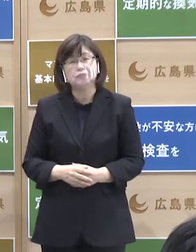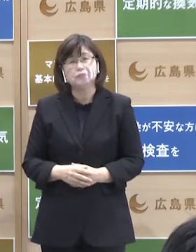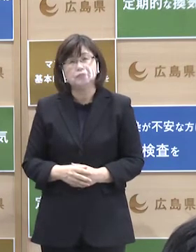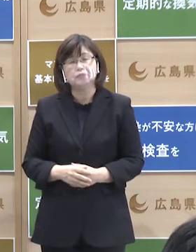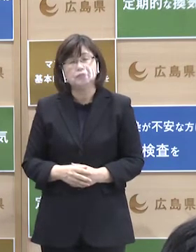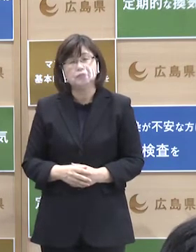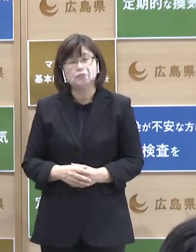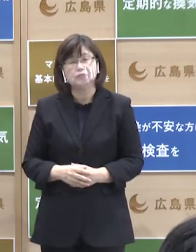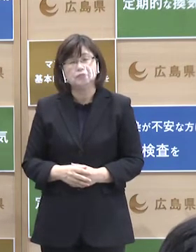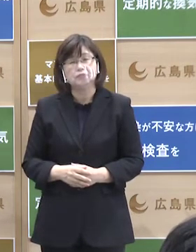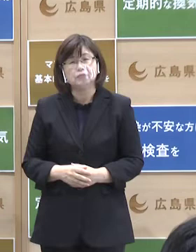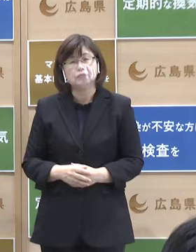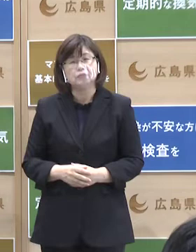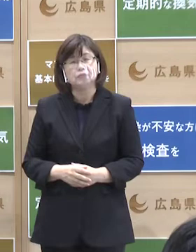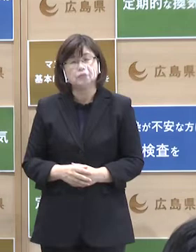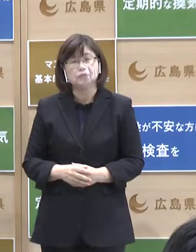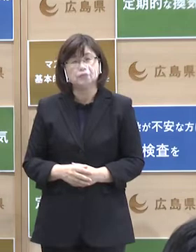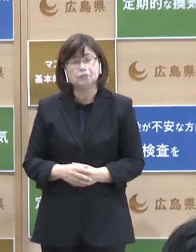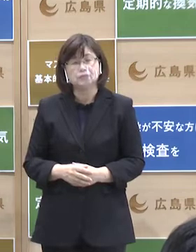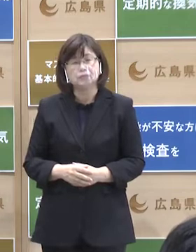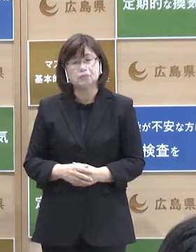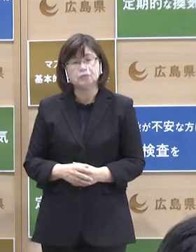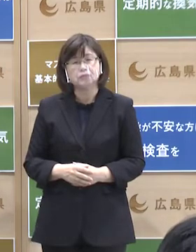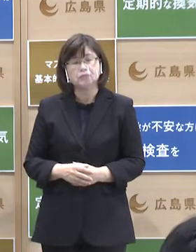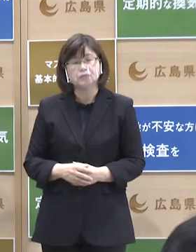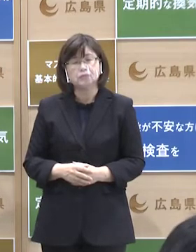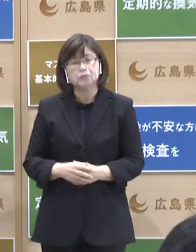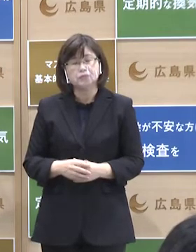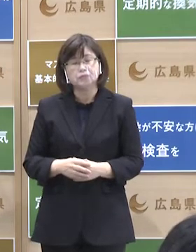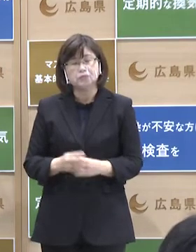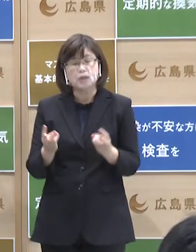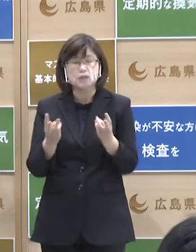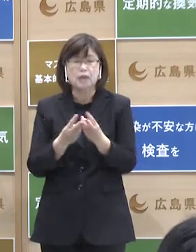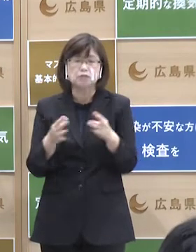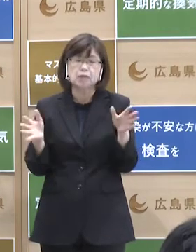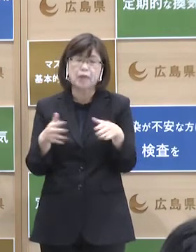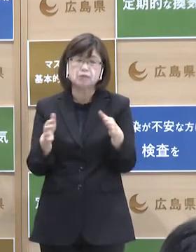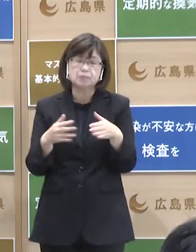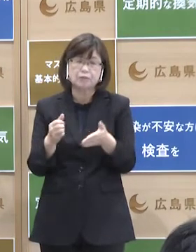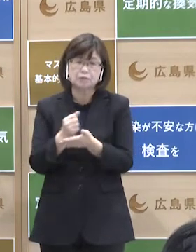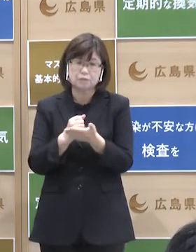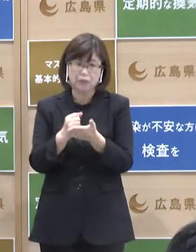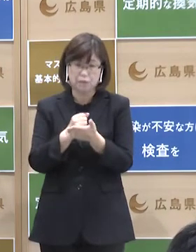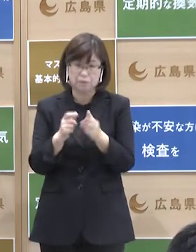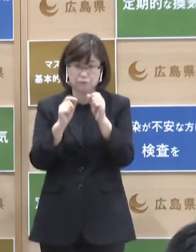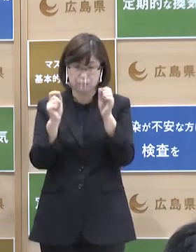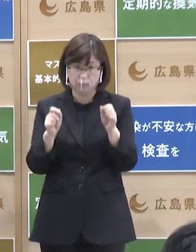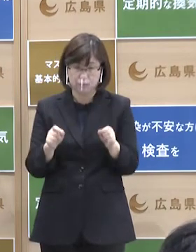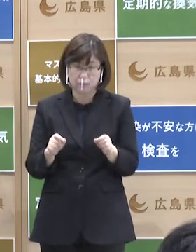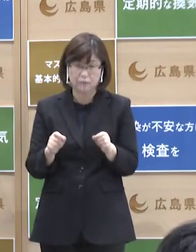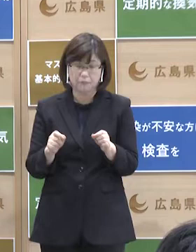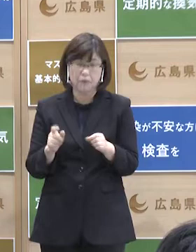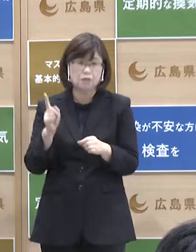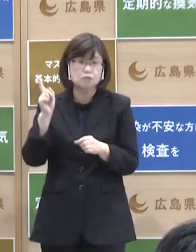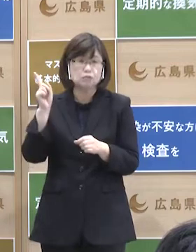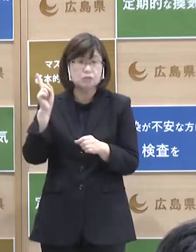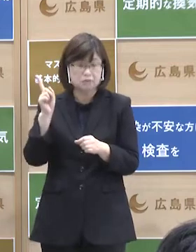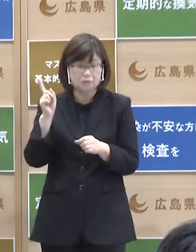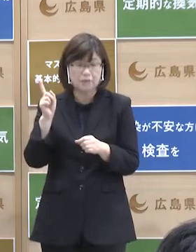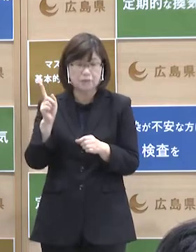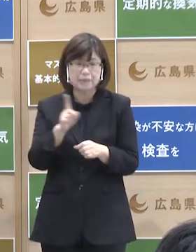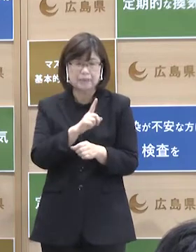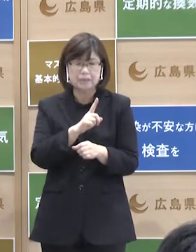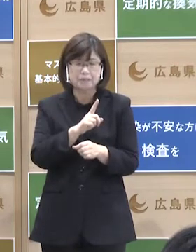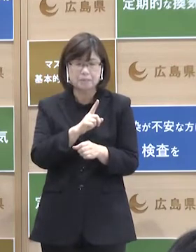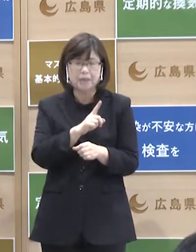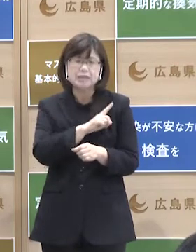のタイミングの問題というかですね、これ今県、国が発表しているのがその1日